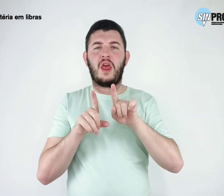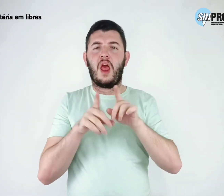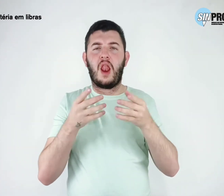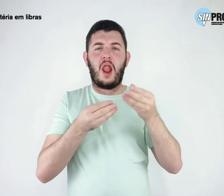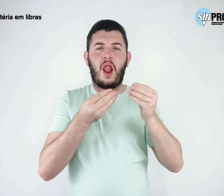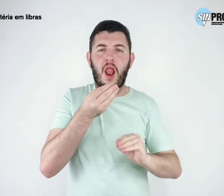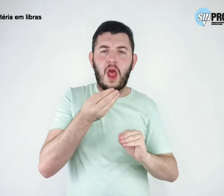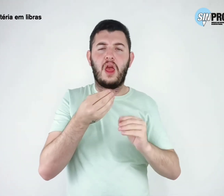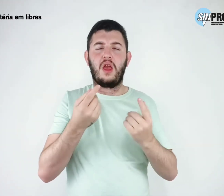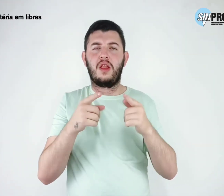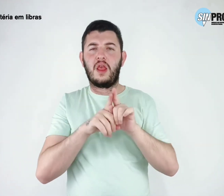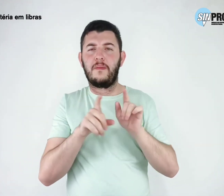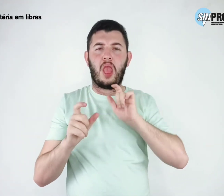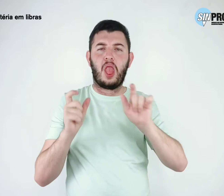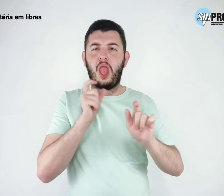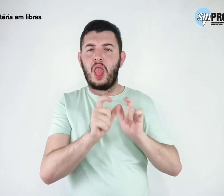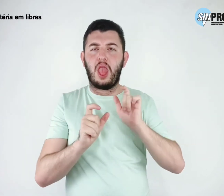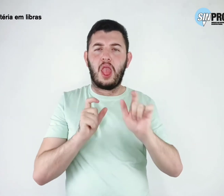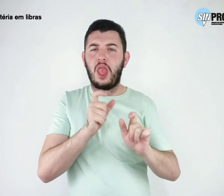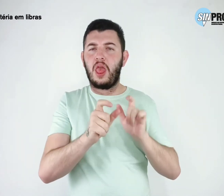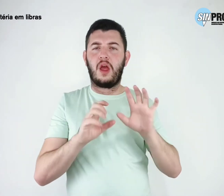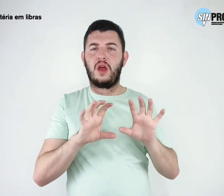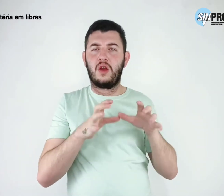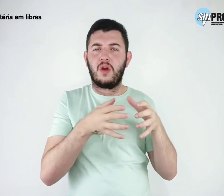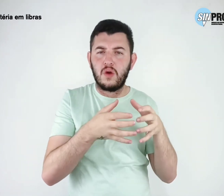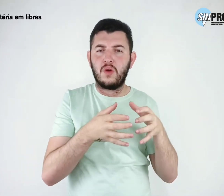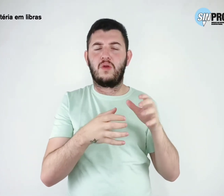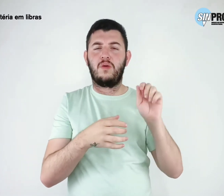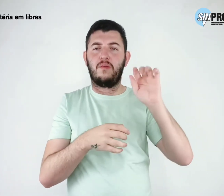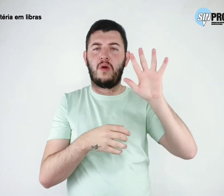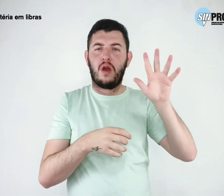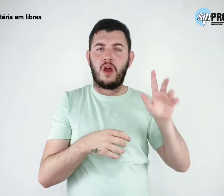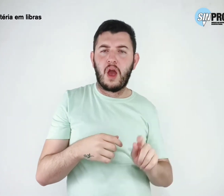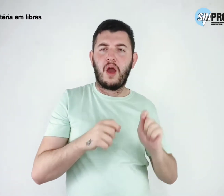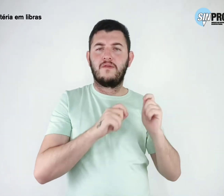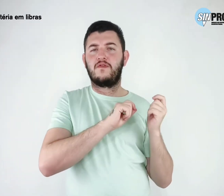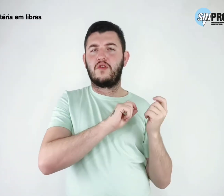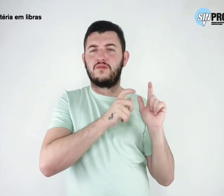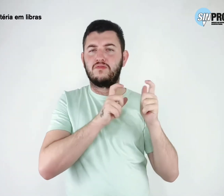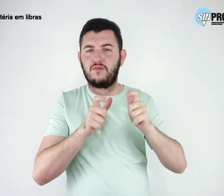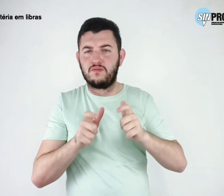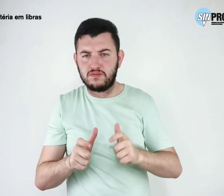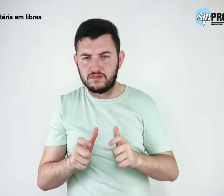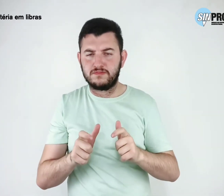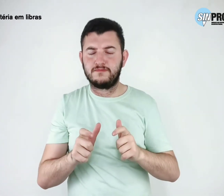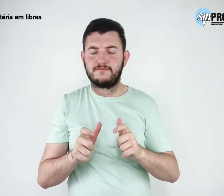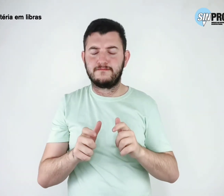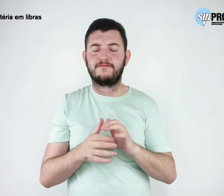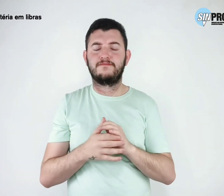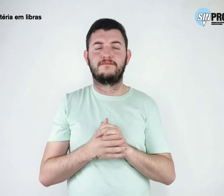e prejudicar comunidades afrotradicionais. A polícia invadiu